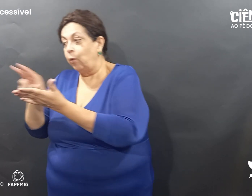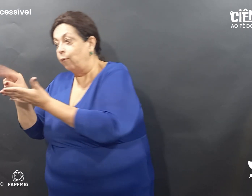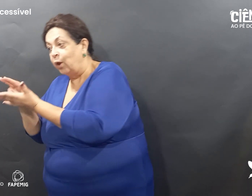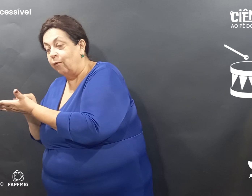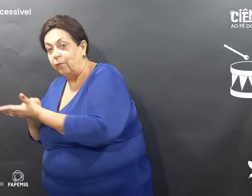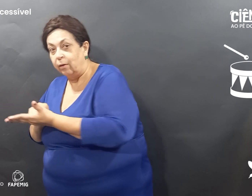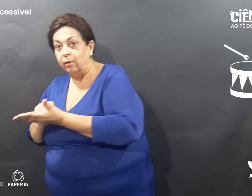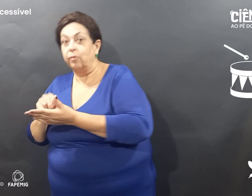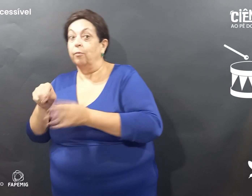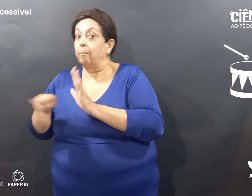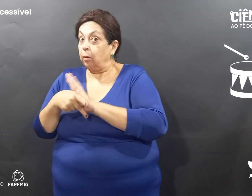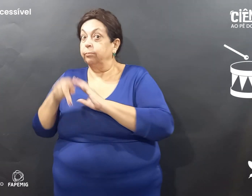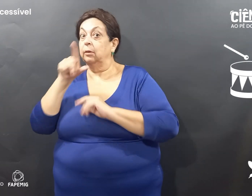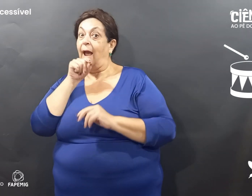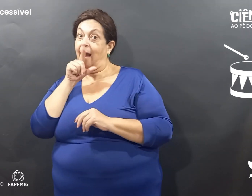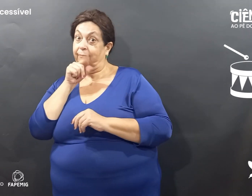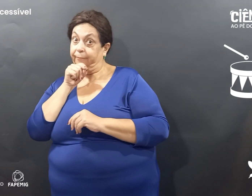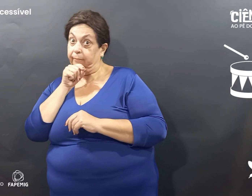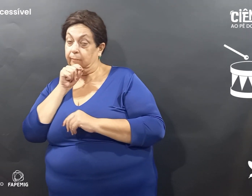aves.